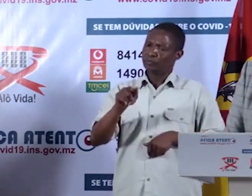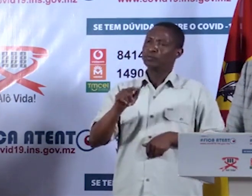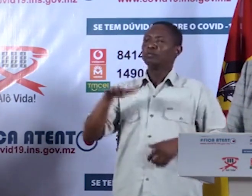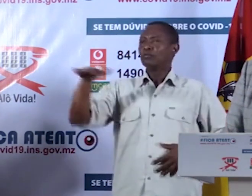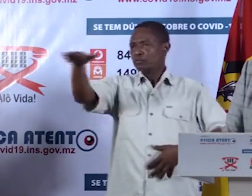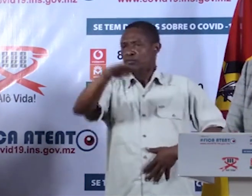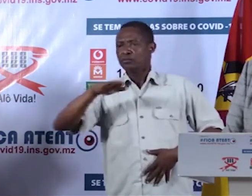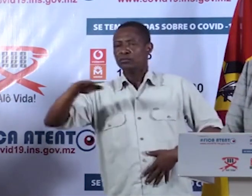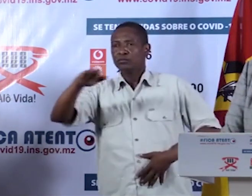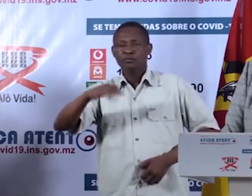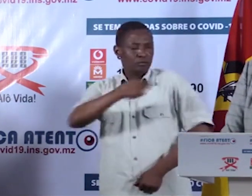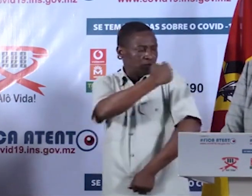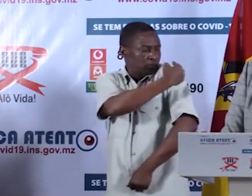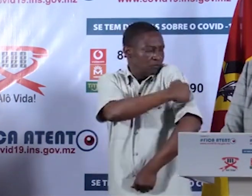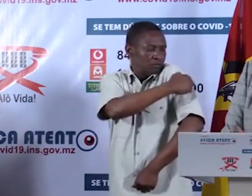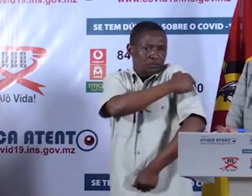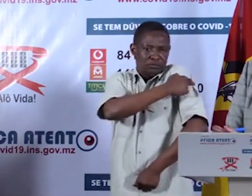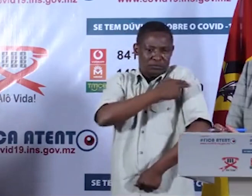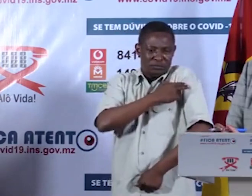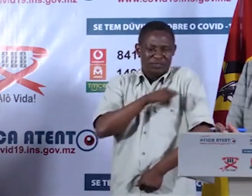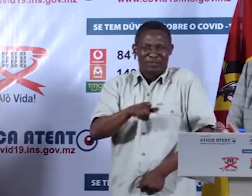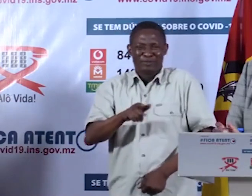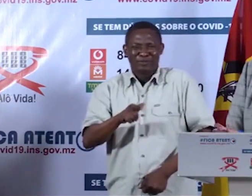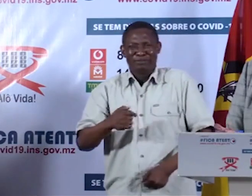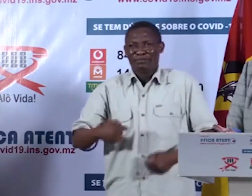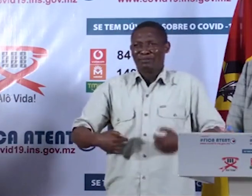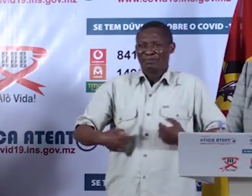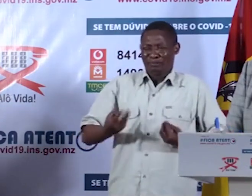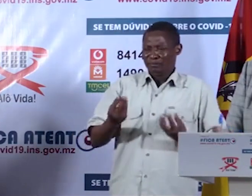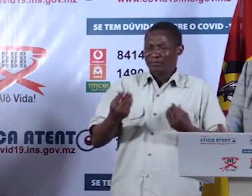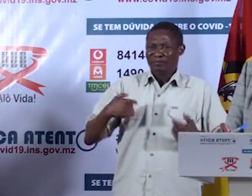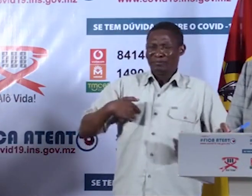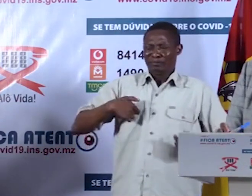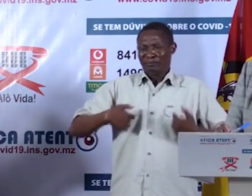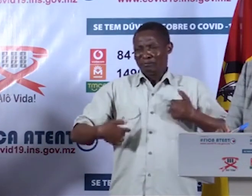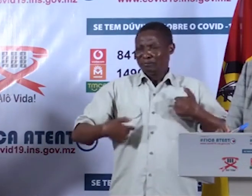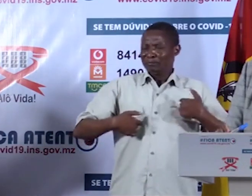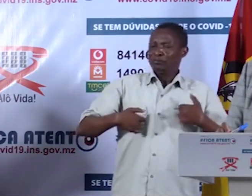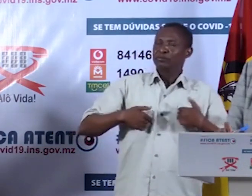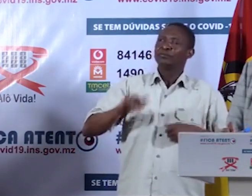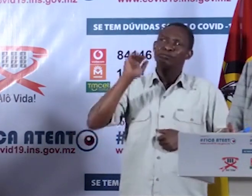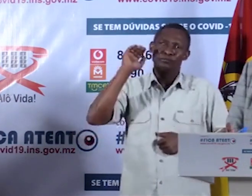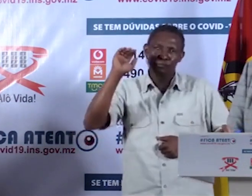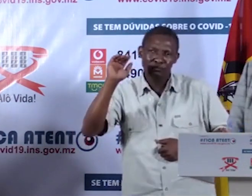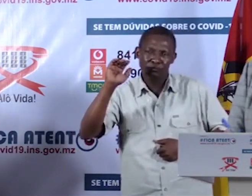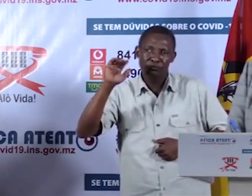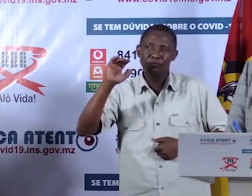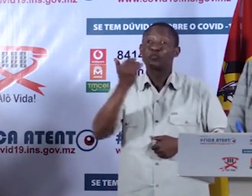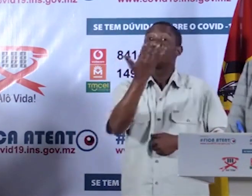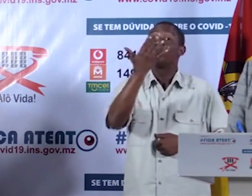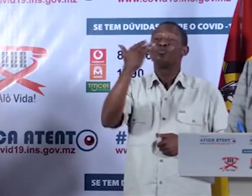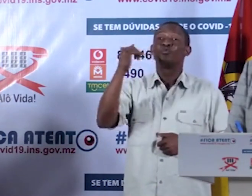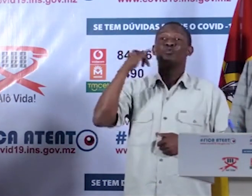locais, caso desenvolvam sintomas, através dos seguintes contactos, que são gratuitos.